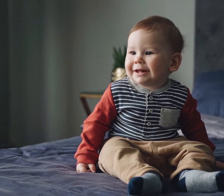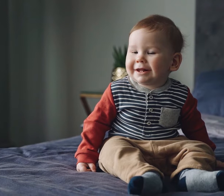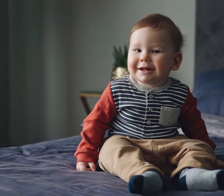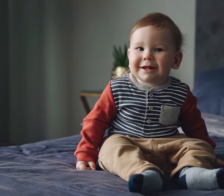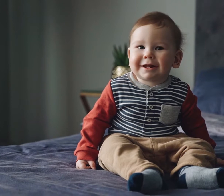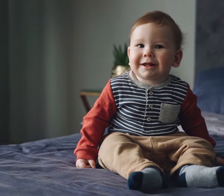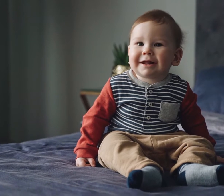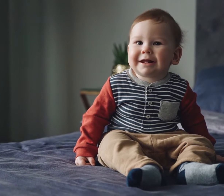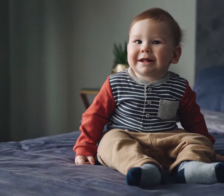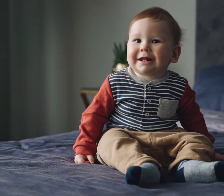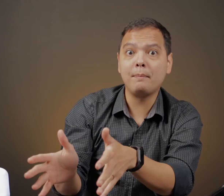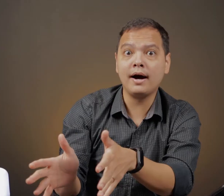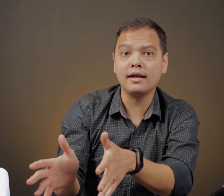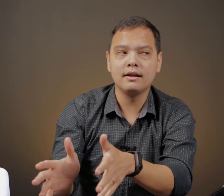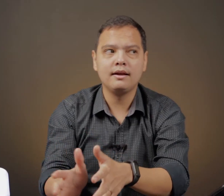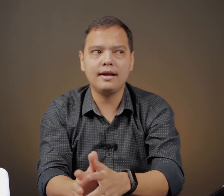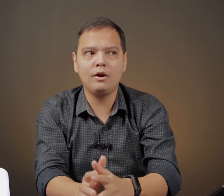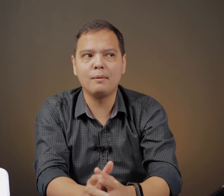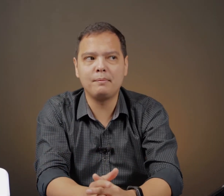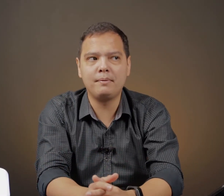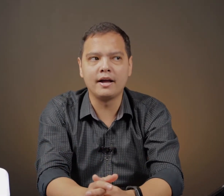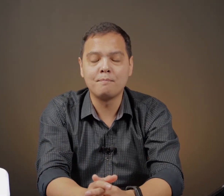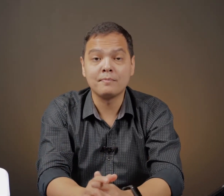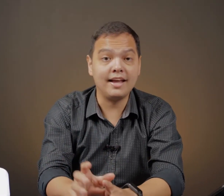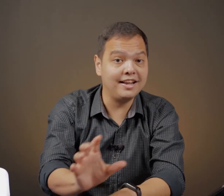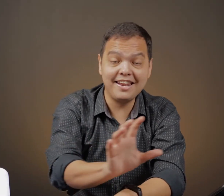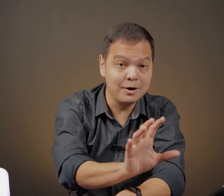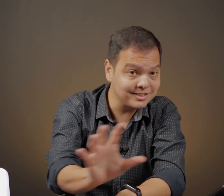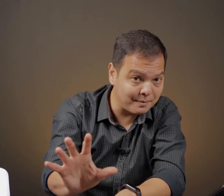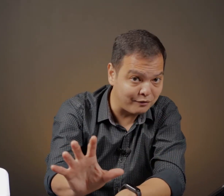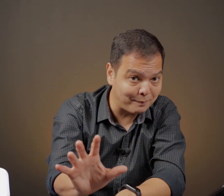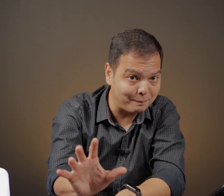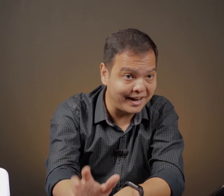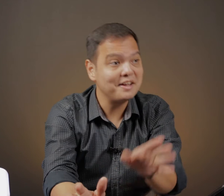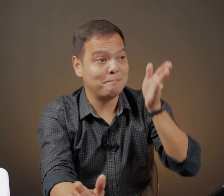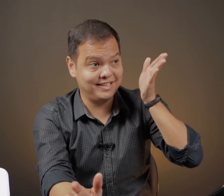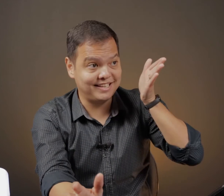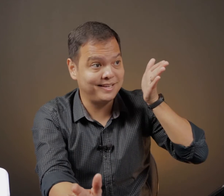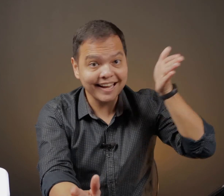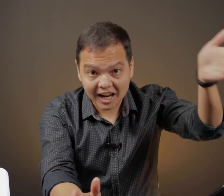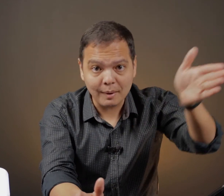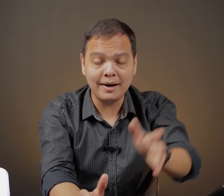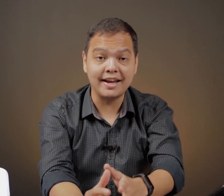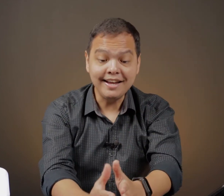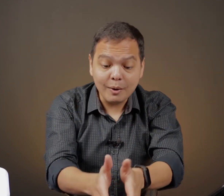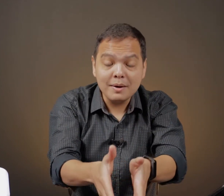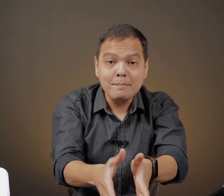pessoa. Cadê o papai? Ele olha para o papai. Ele ainda não sabe falar papai, mas ele sabe que aquele é o papai. Então a primeira